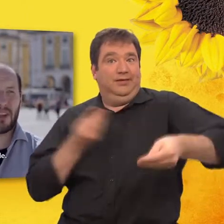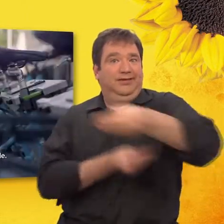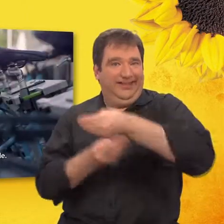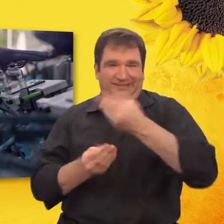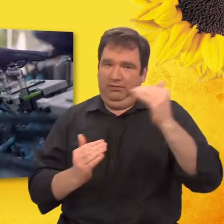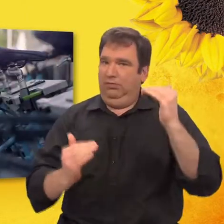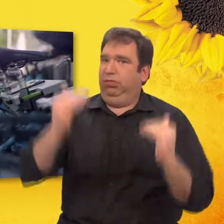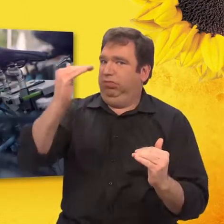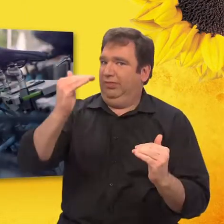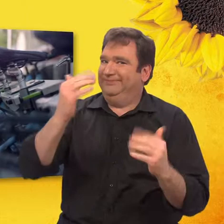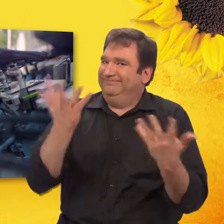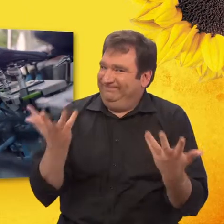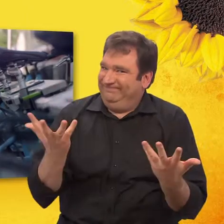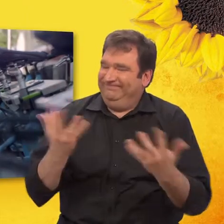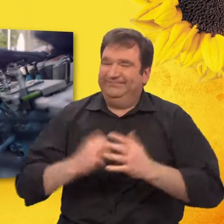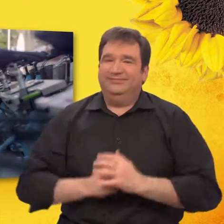divisão insanável.